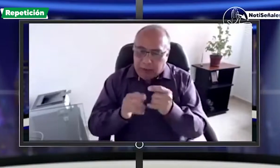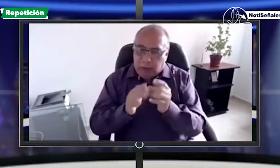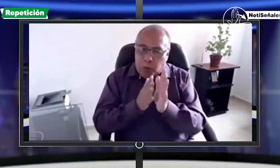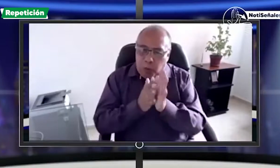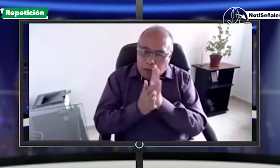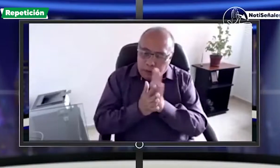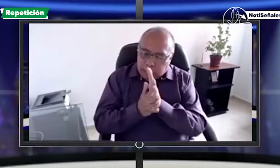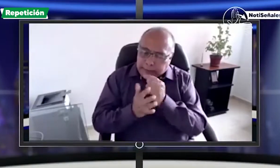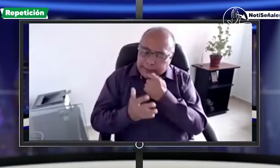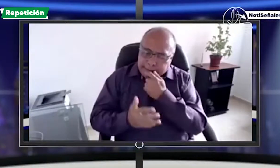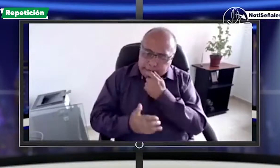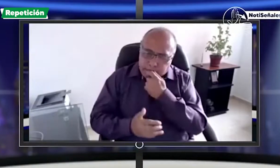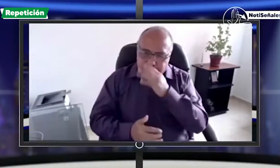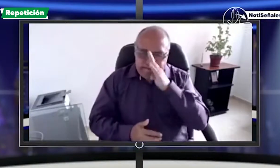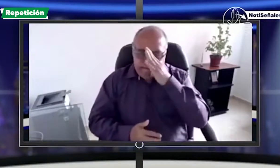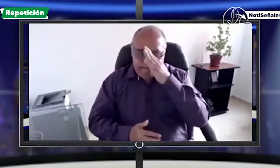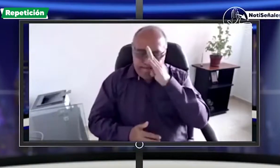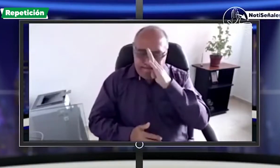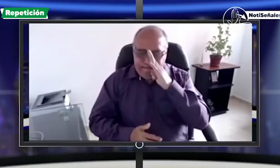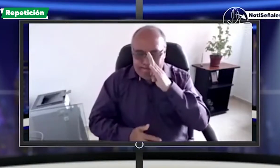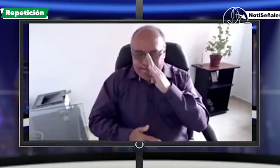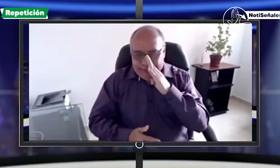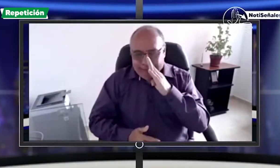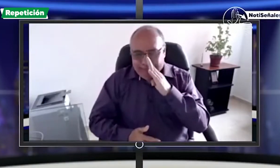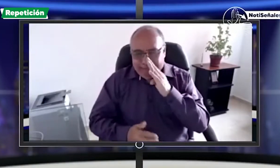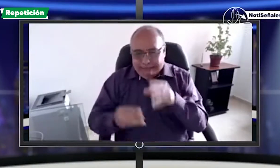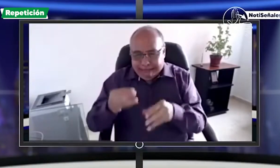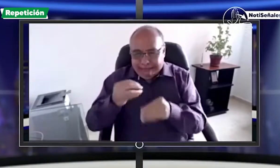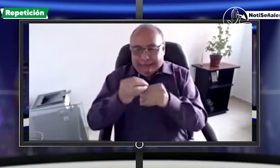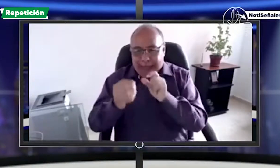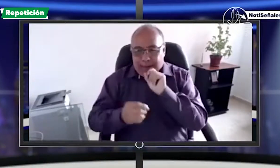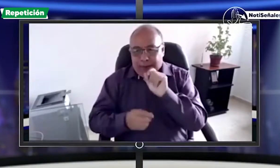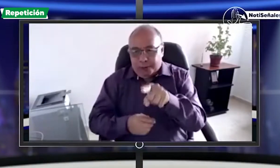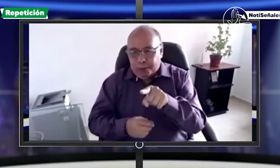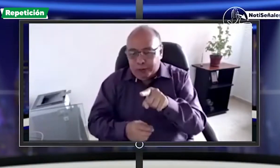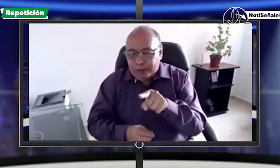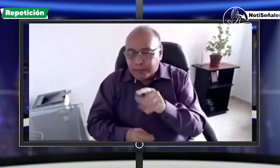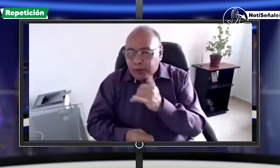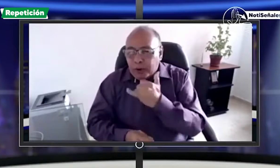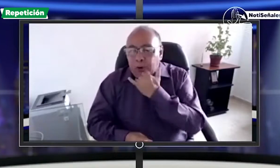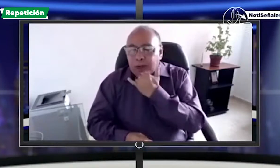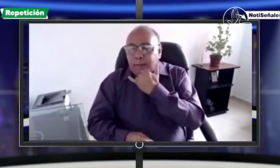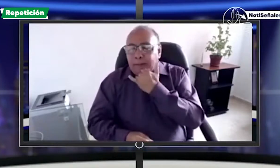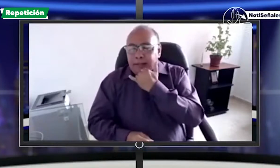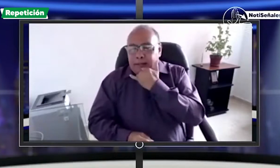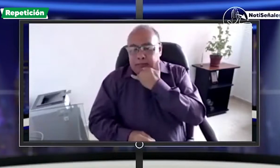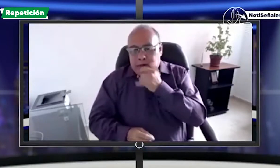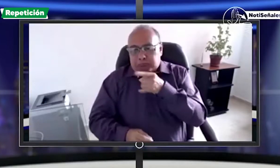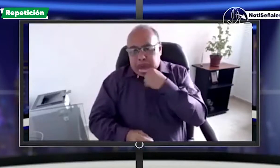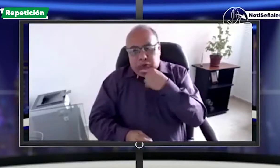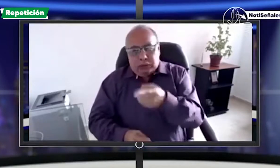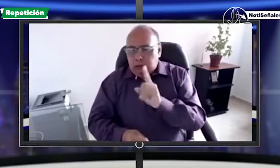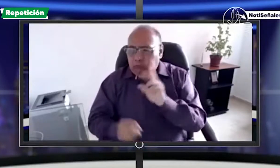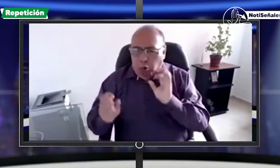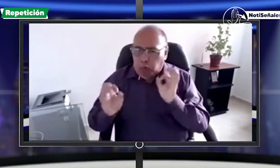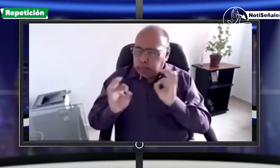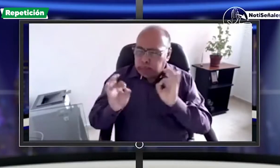Bueno, acá recibimos la información entonces que nos deja una duda y de allí pues que quisiera